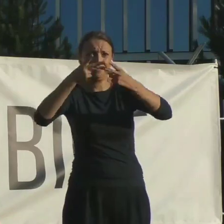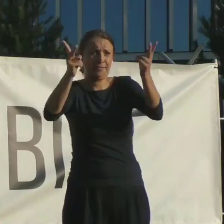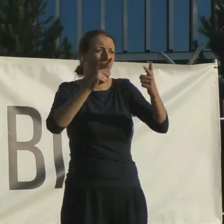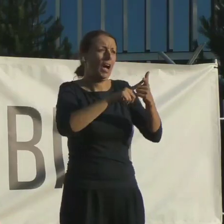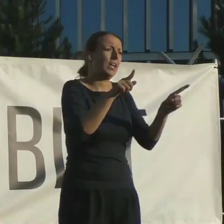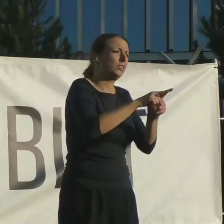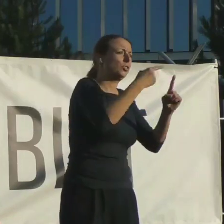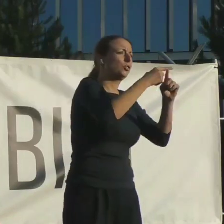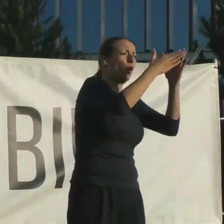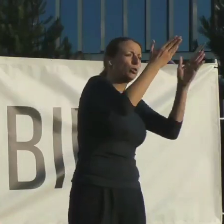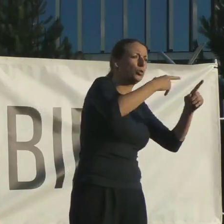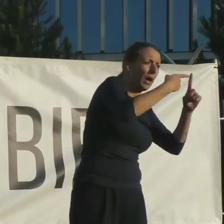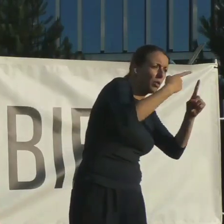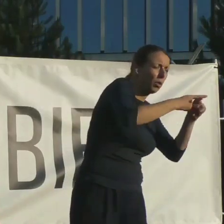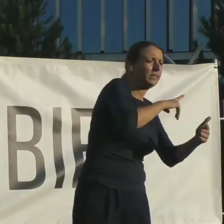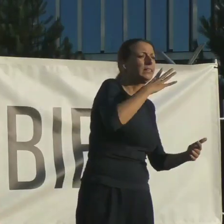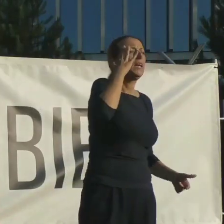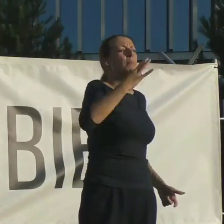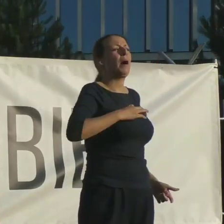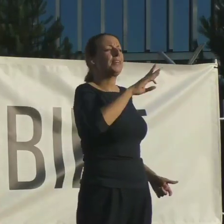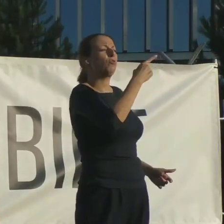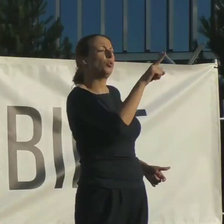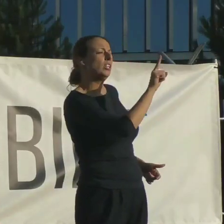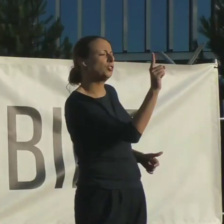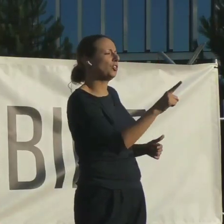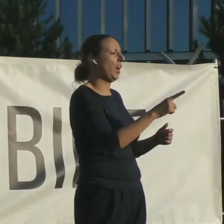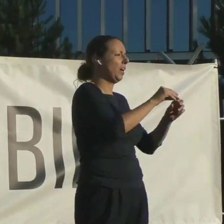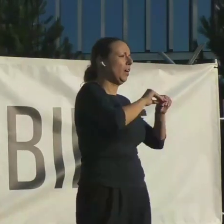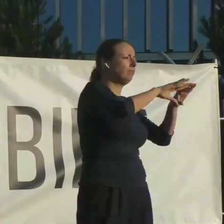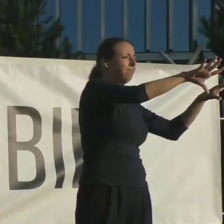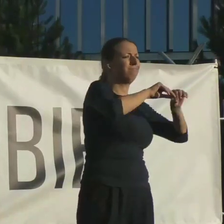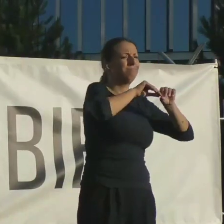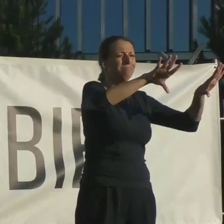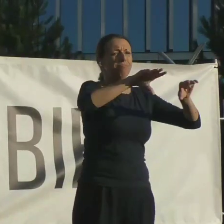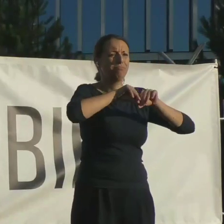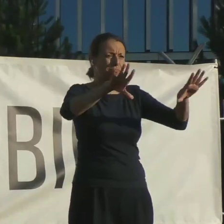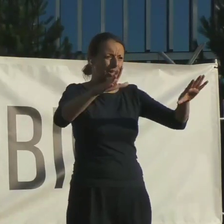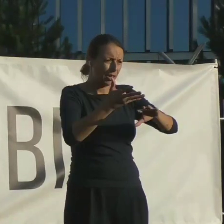WDŻ-cie, które rozsiewa tak naprawdę każdy z każdego kąta. Żyjemy w kraju,